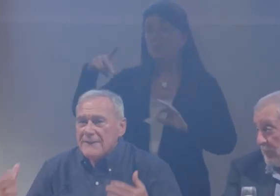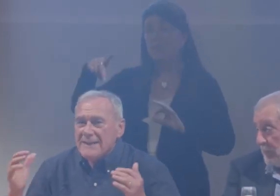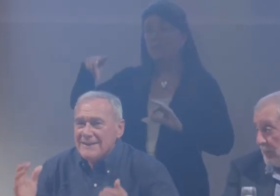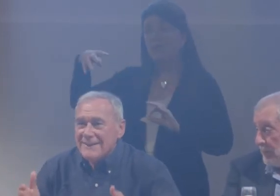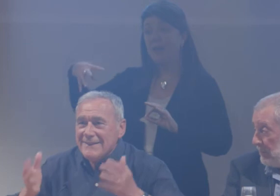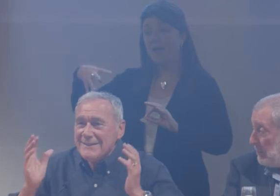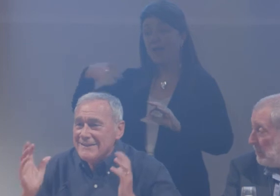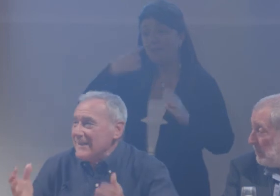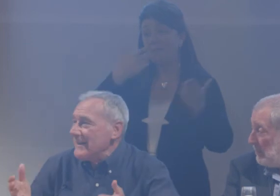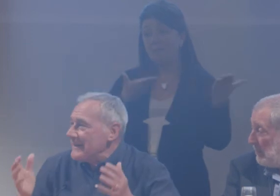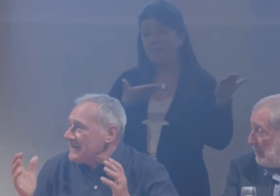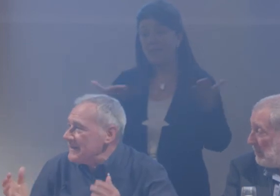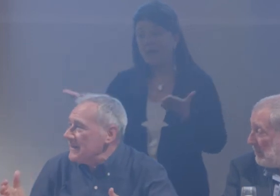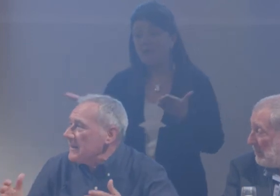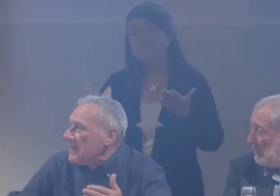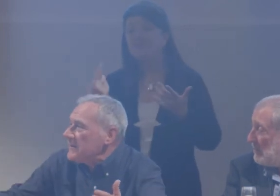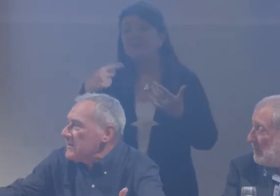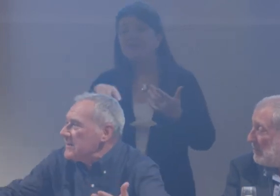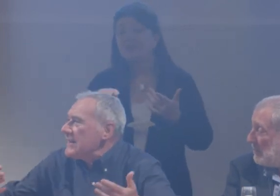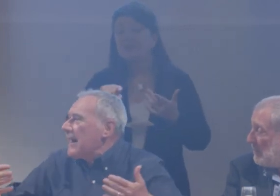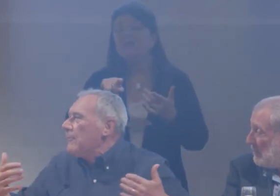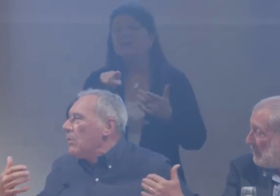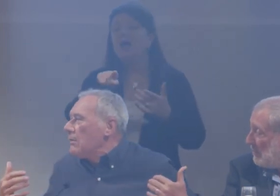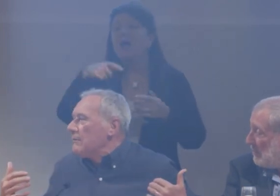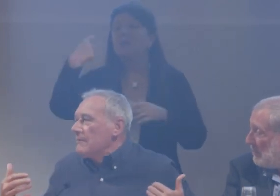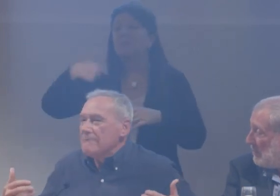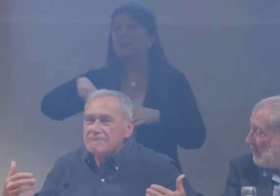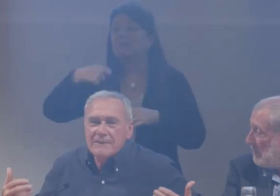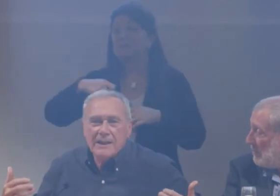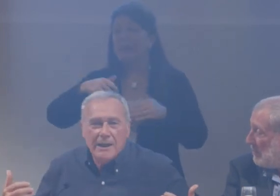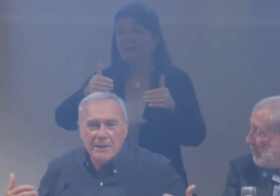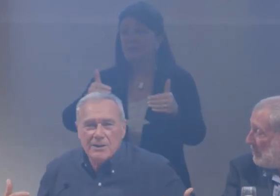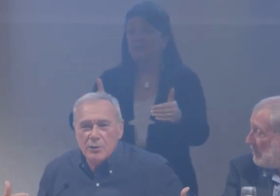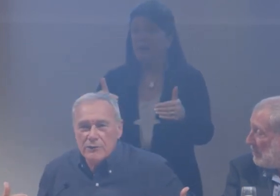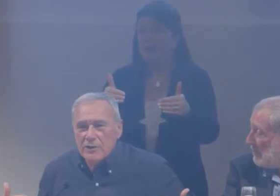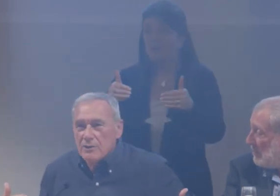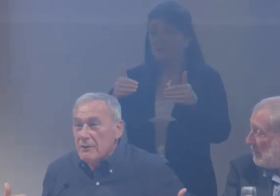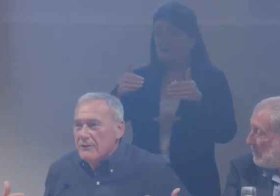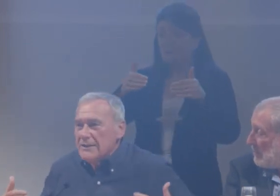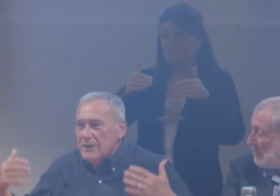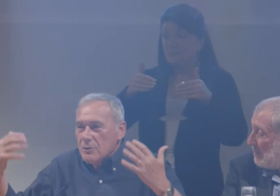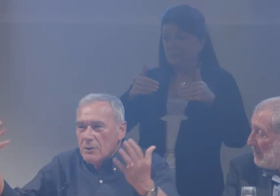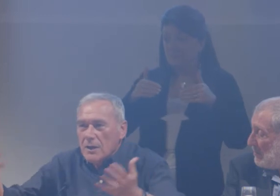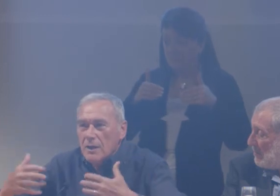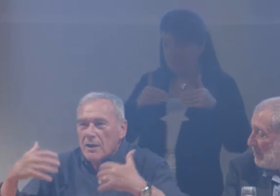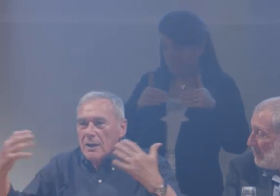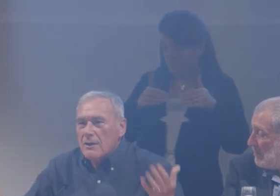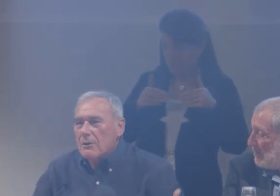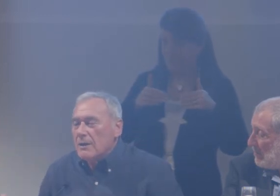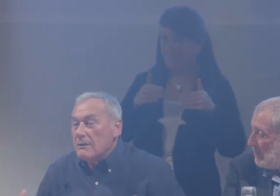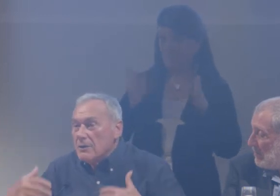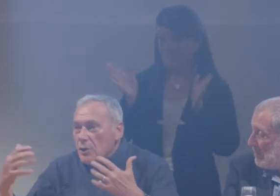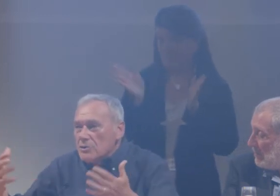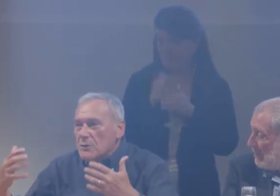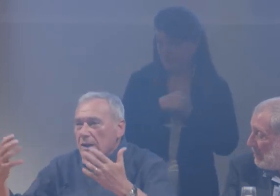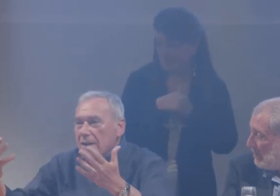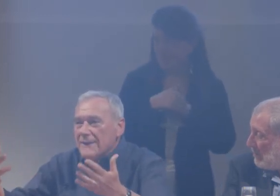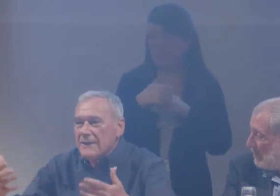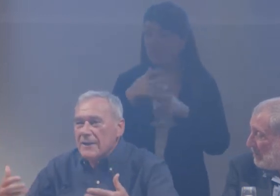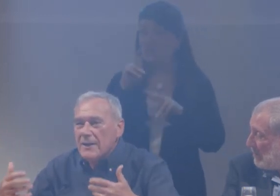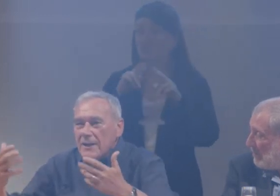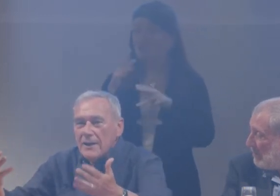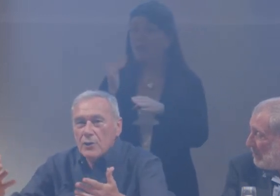faceva: presidente, si ritiri, e si ritirammo in Camera di Consiglio, evitando di